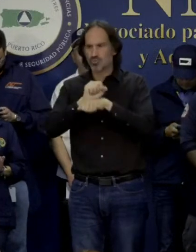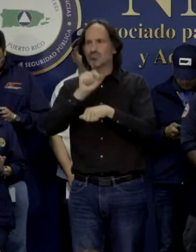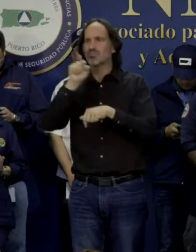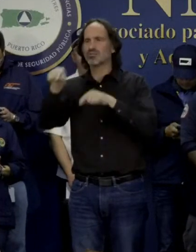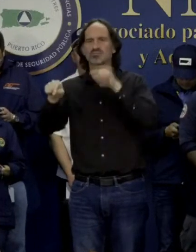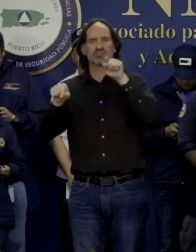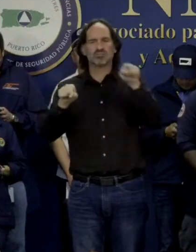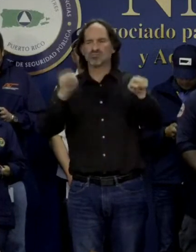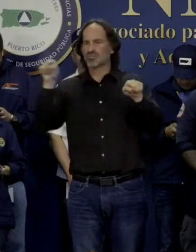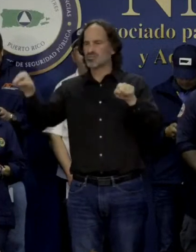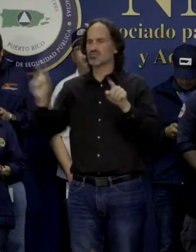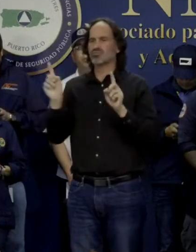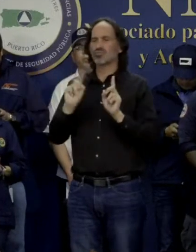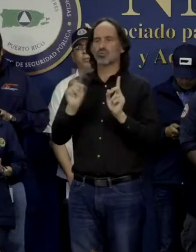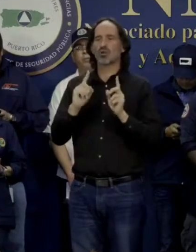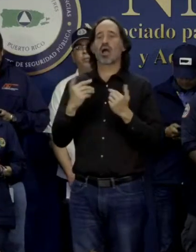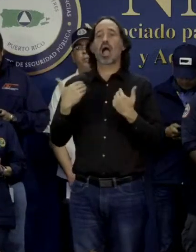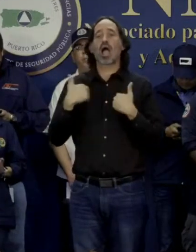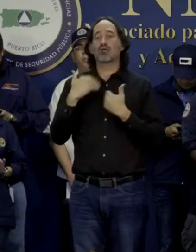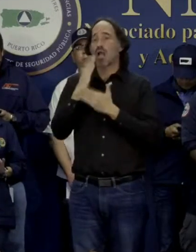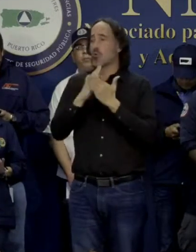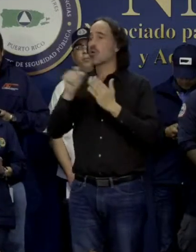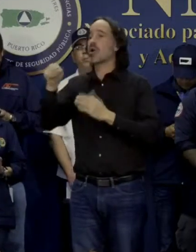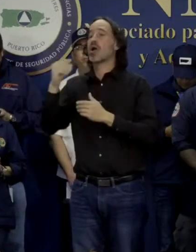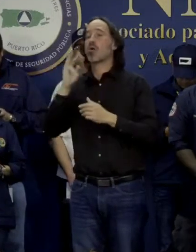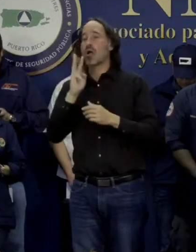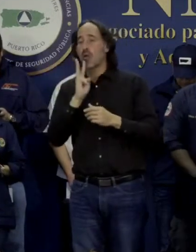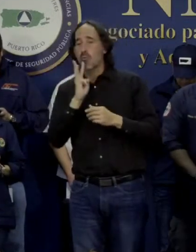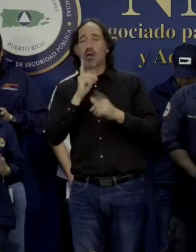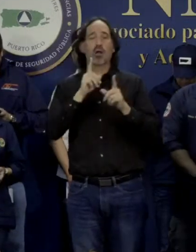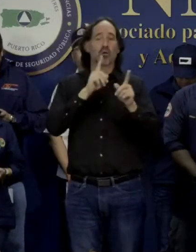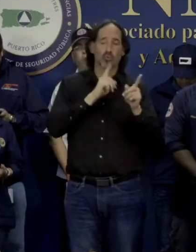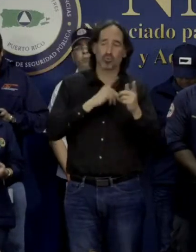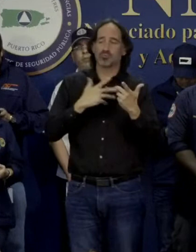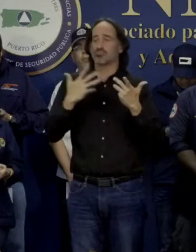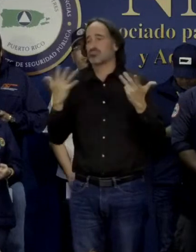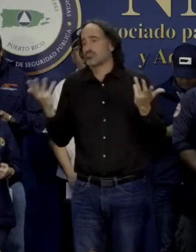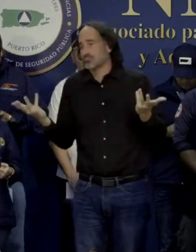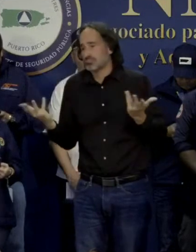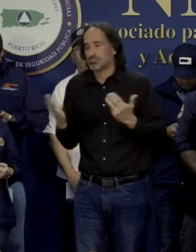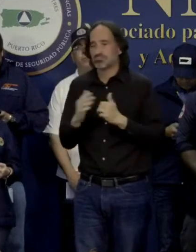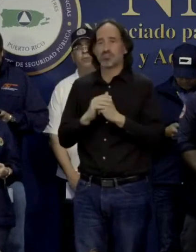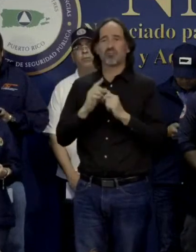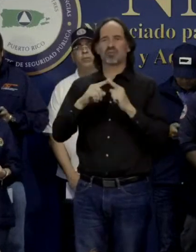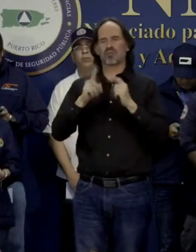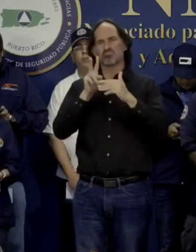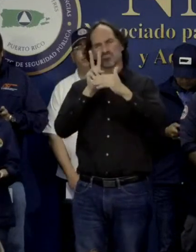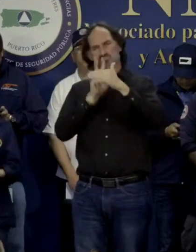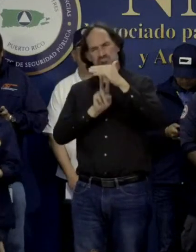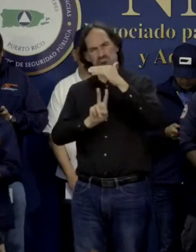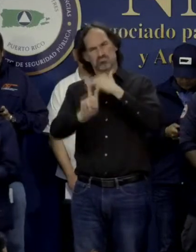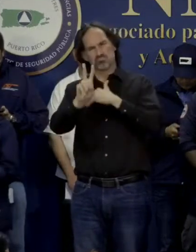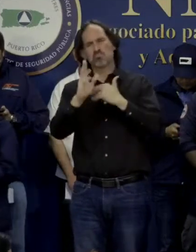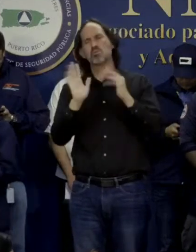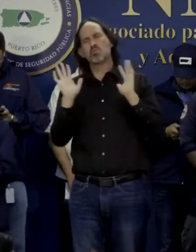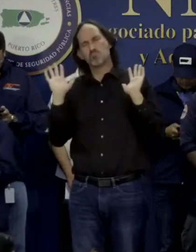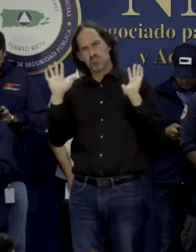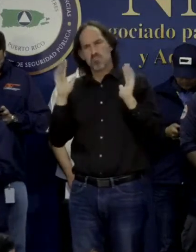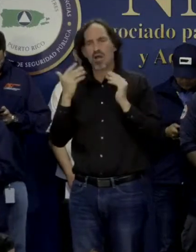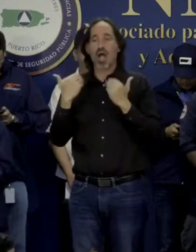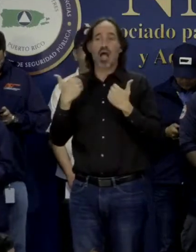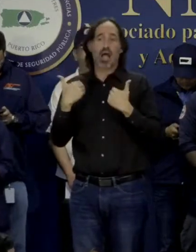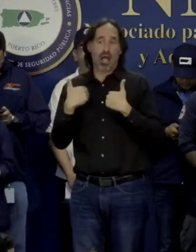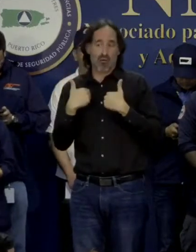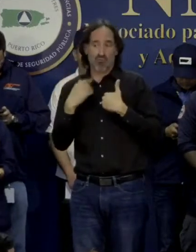número de abonados. Y como aquí hay mucha transparencia, se informa constantemente cuál es el número de abonados con servicio, eso va a hablar por sí